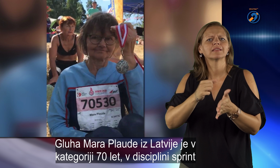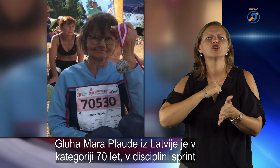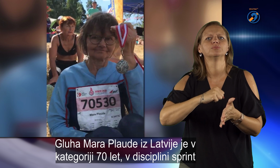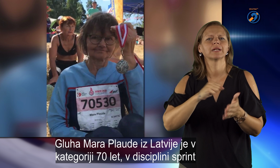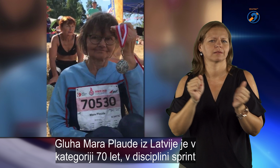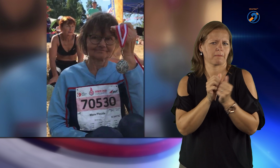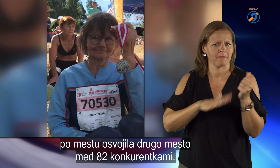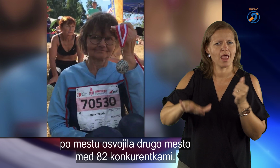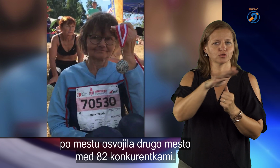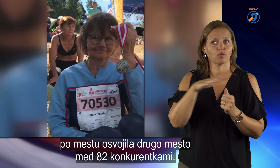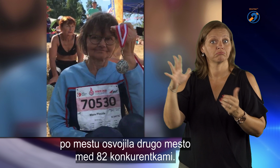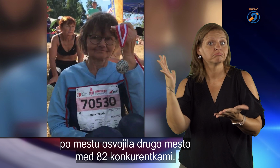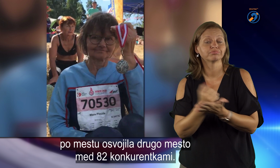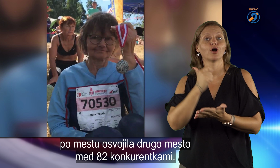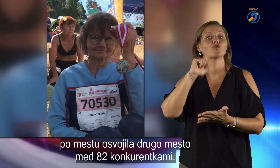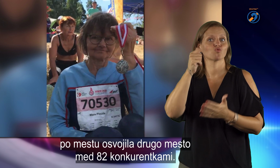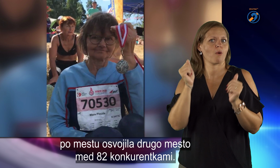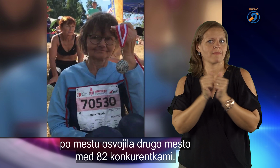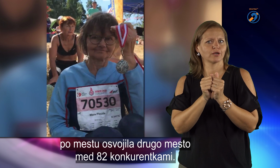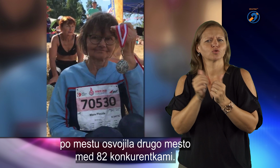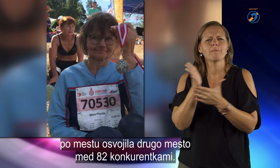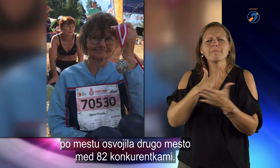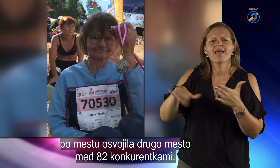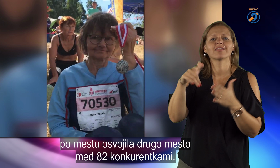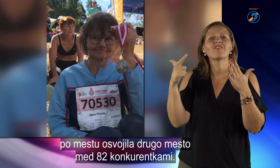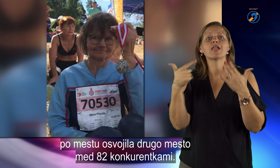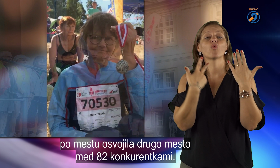po mestu osvojila drugo mesto med 82 konkurentkami.